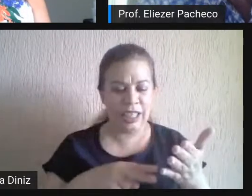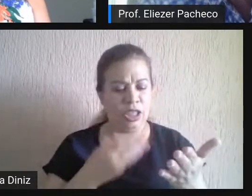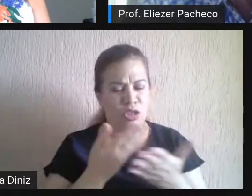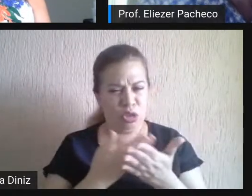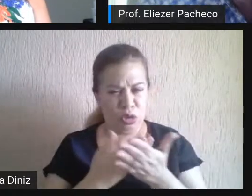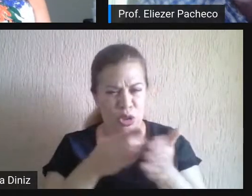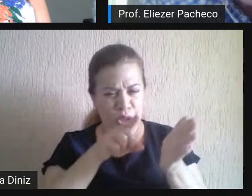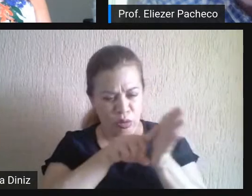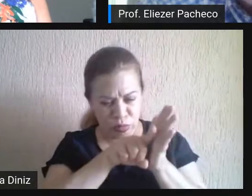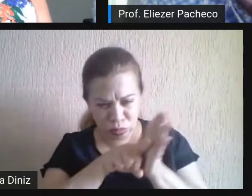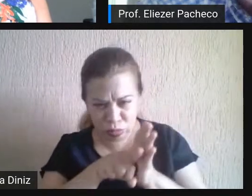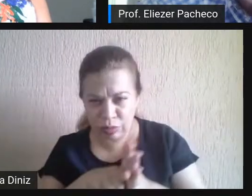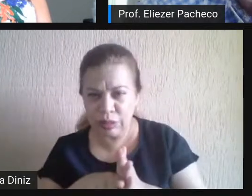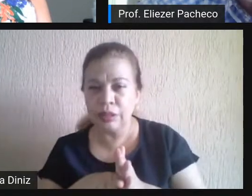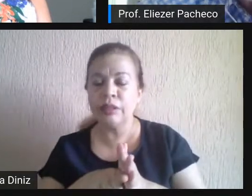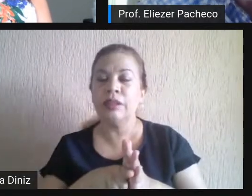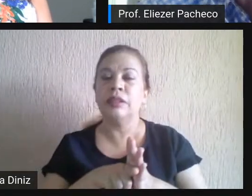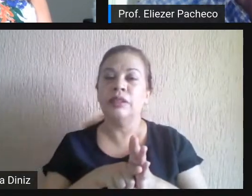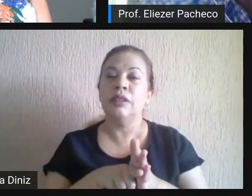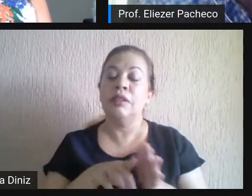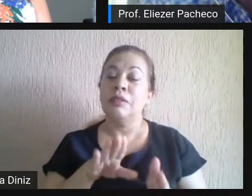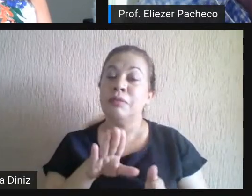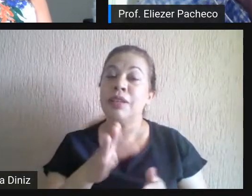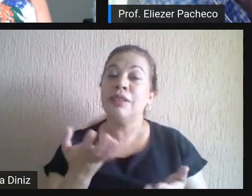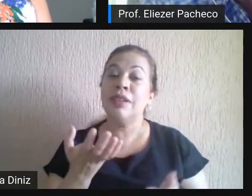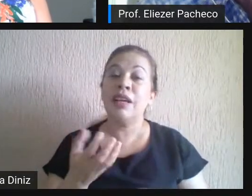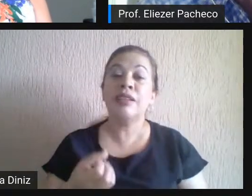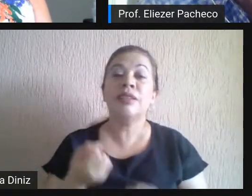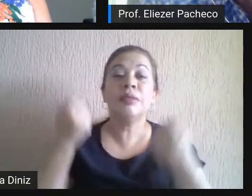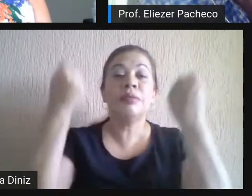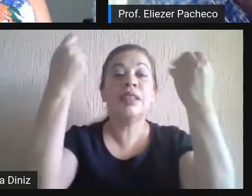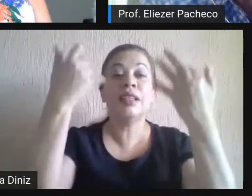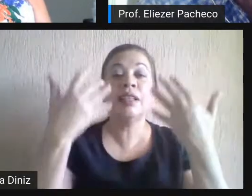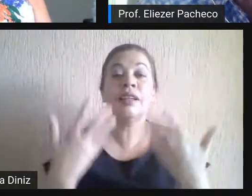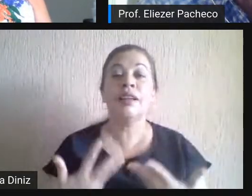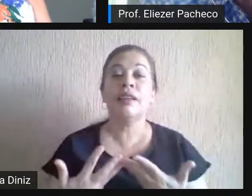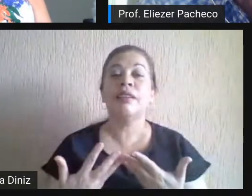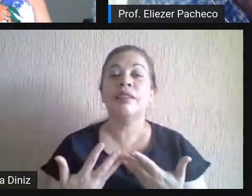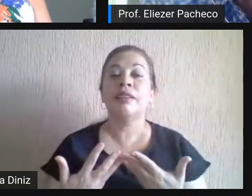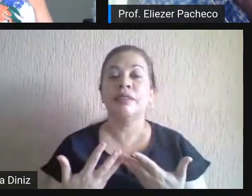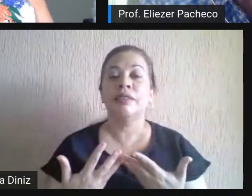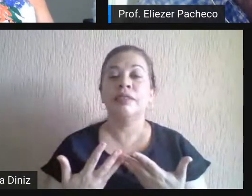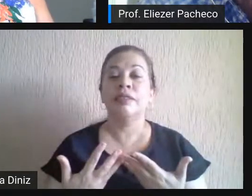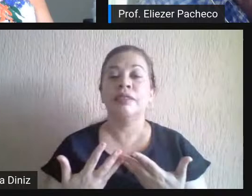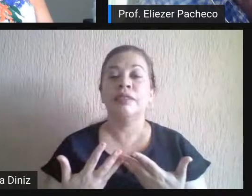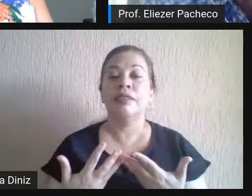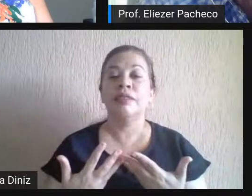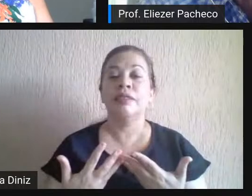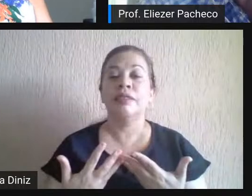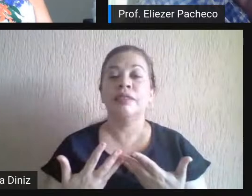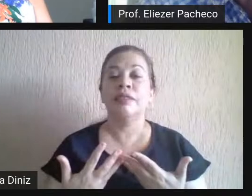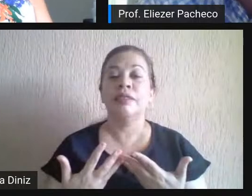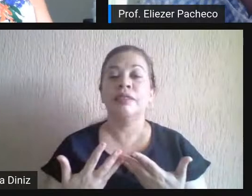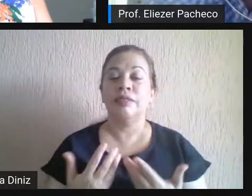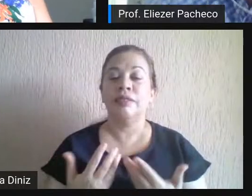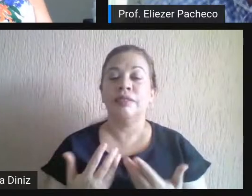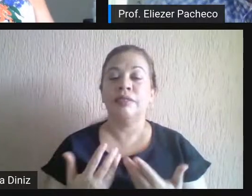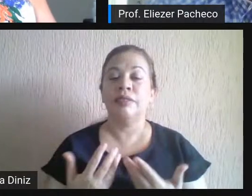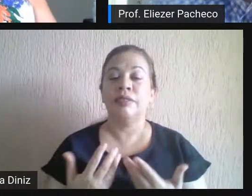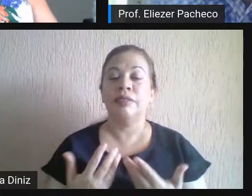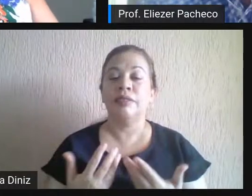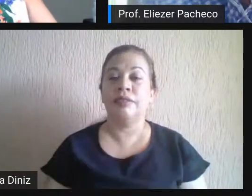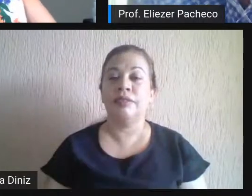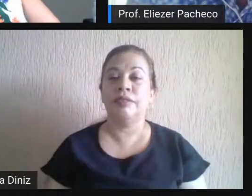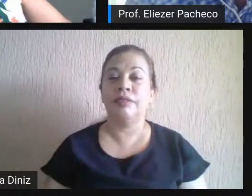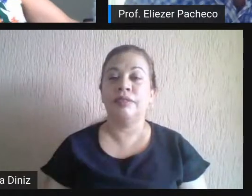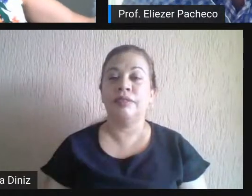Mas o que eu quero dizer para vocês é o seguinte. a simples